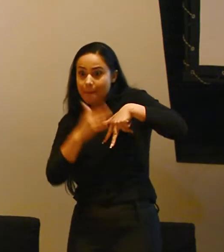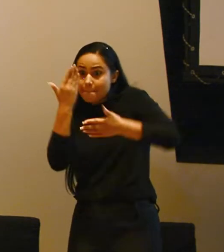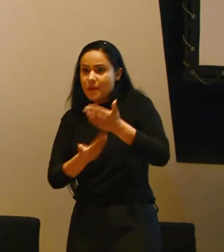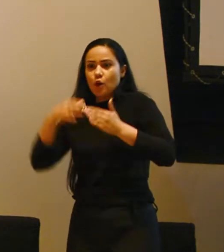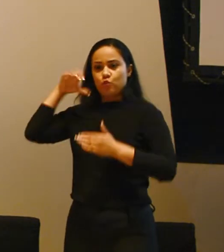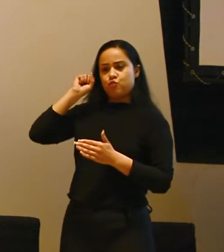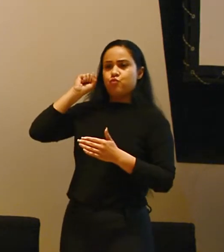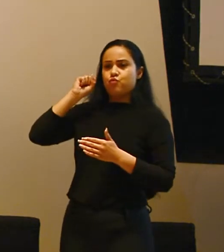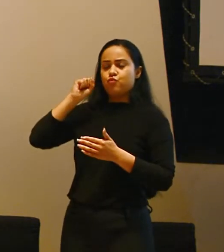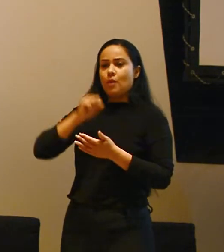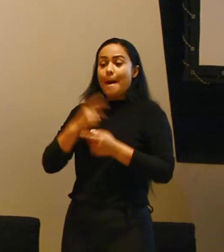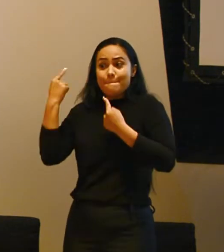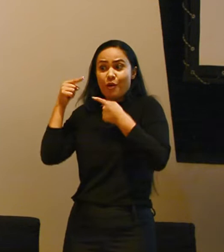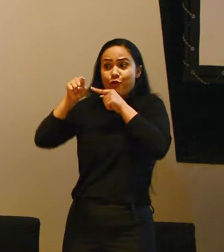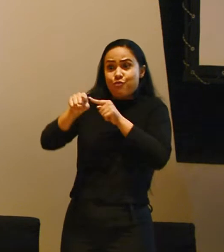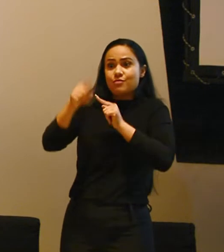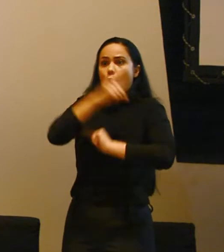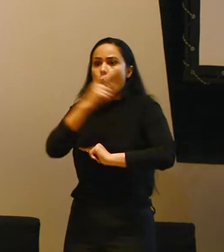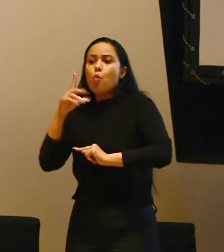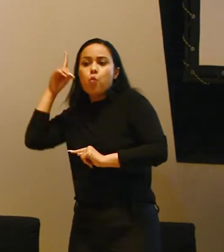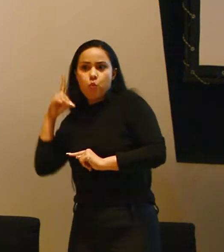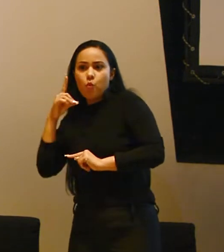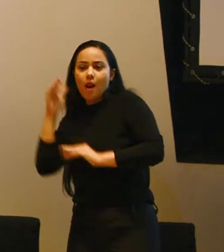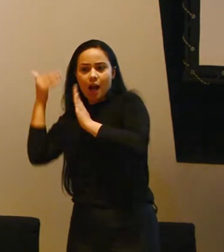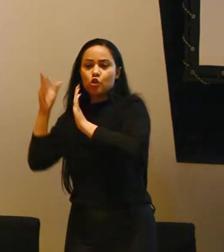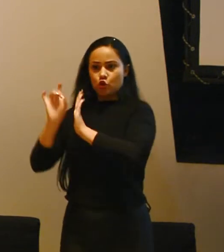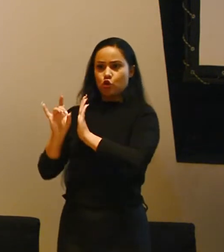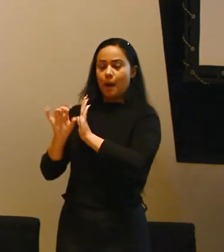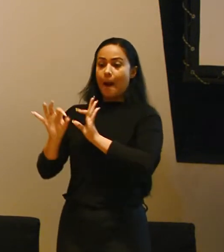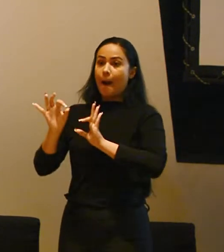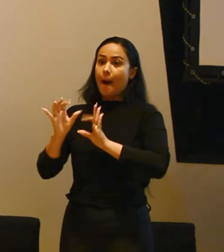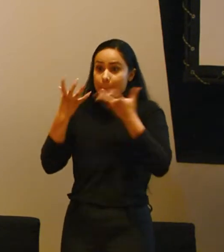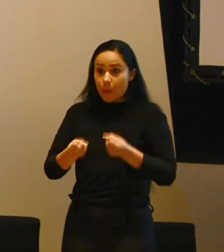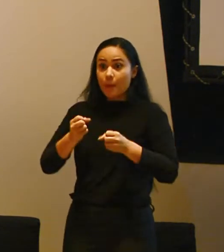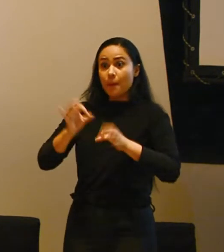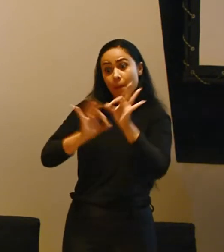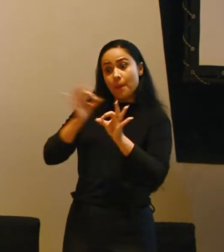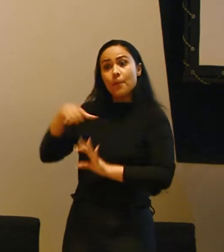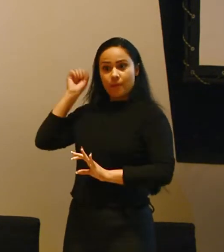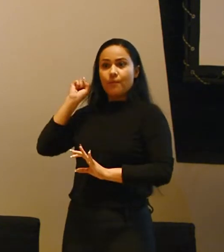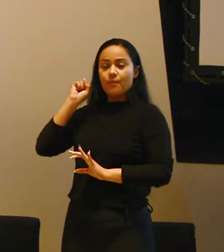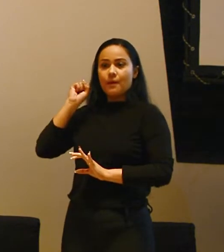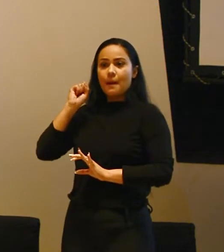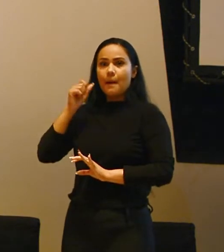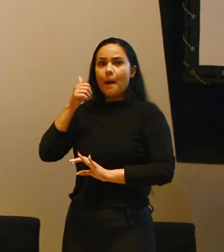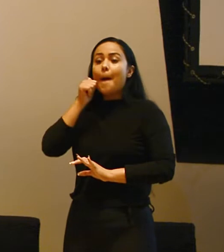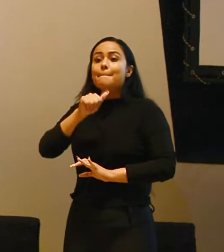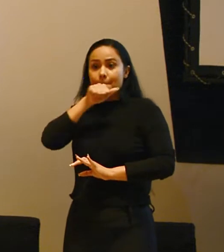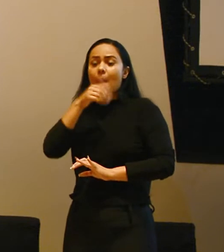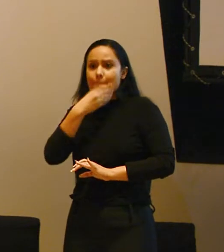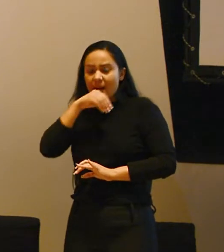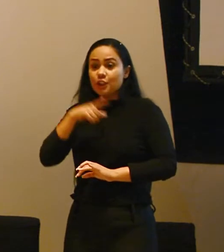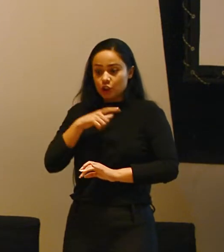auditiva neurosensorial profunda bilateral a oportunidade da reabilitação auditiva. Muitos aqui são pais de crianças